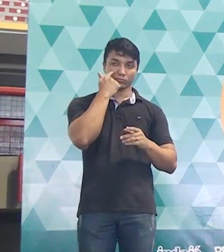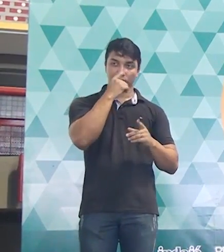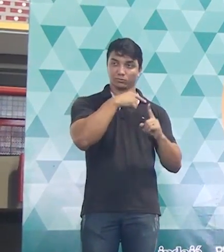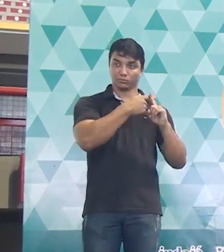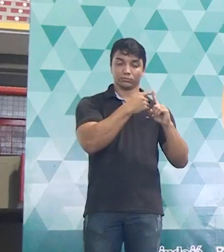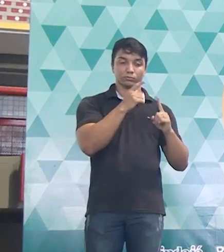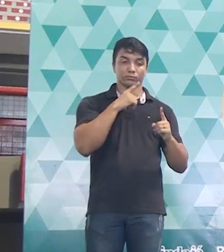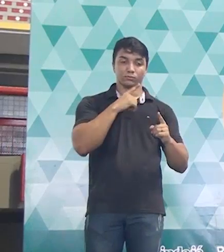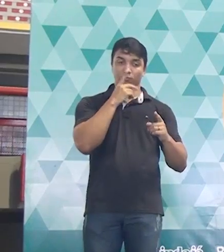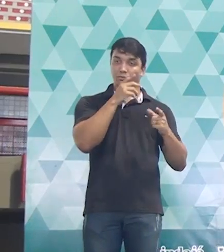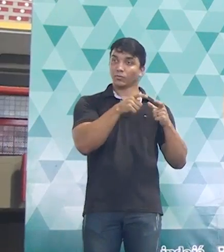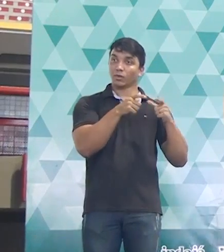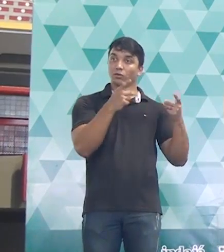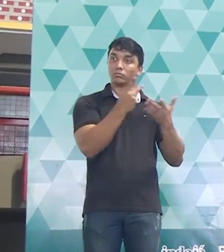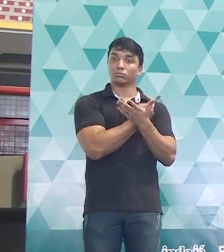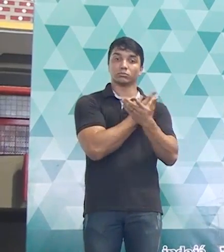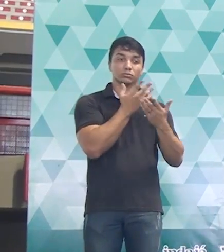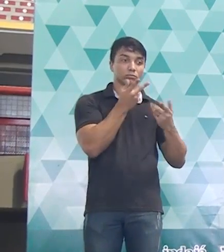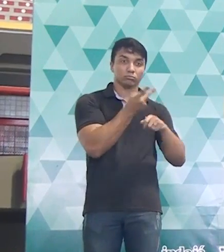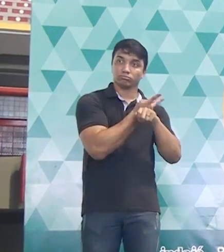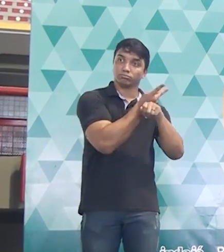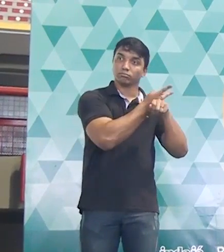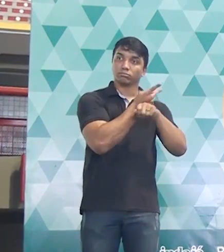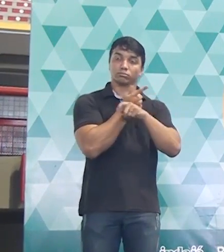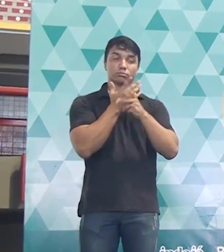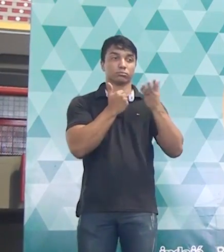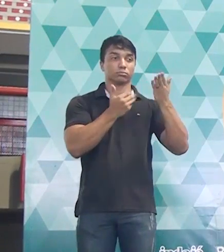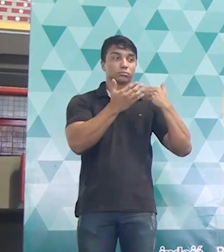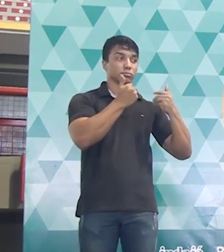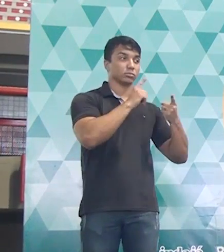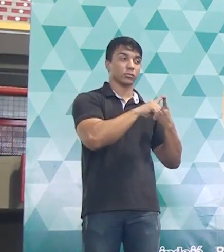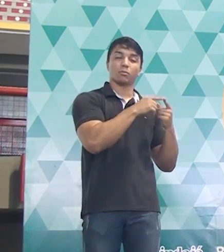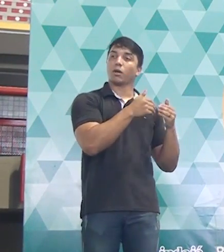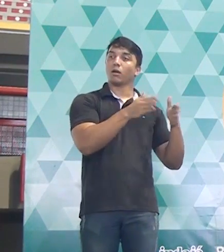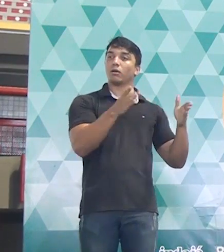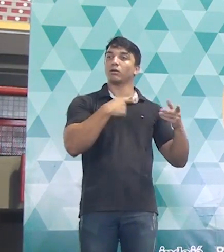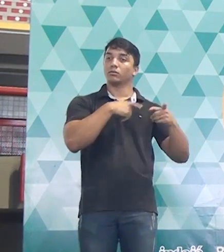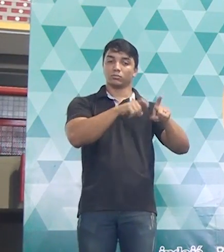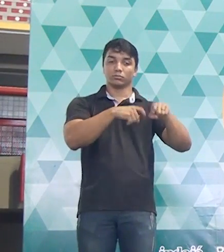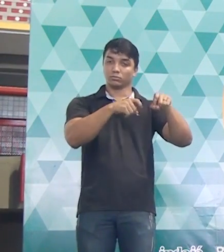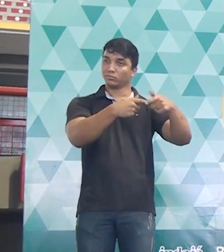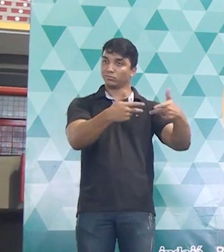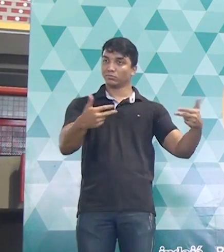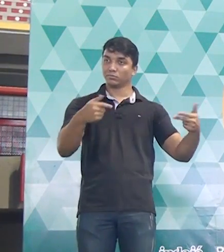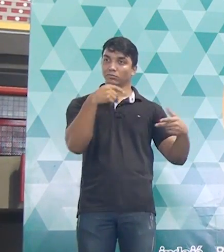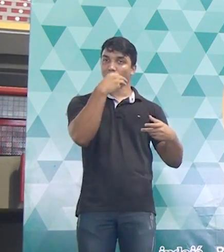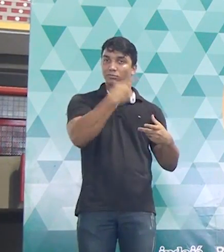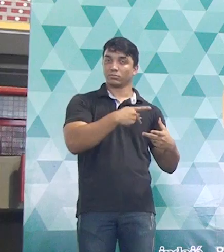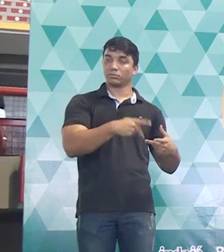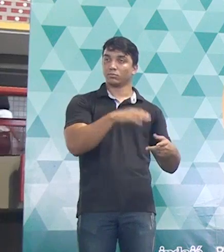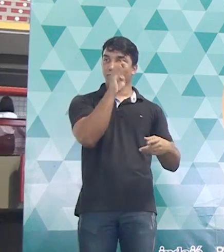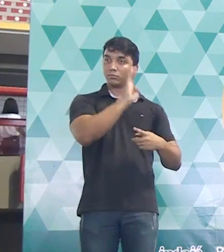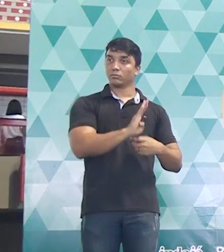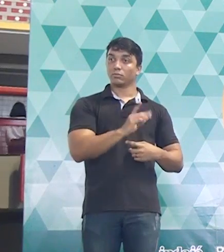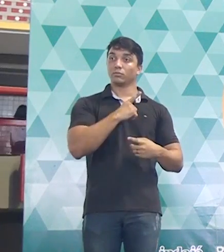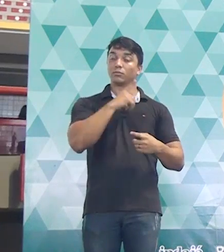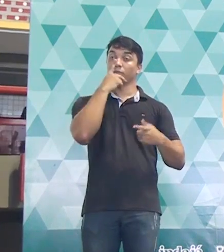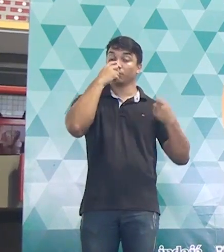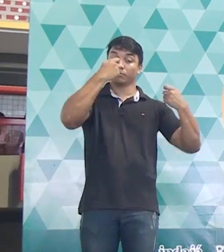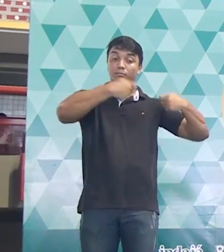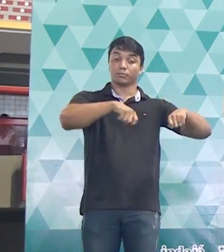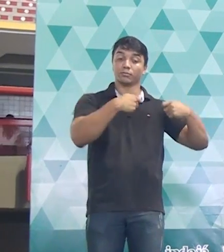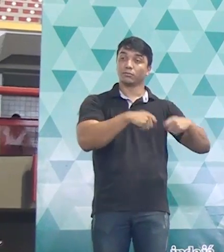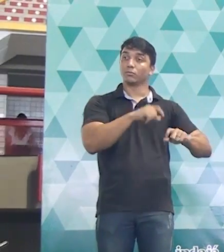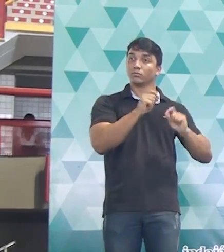Com o aumento da demanda por alimentos e a abertura de novas fronteiras agrícolas no Brasil, faz-se cada vez mais necessária